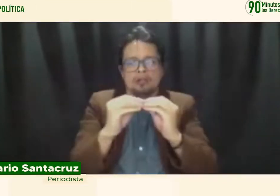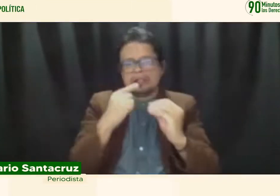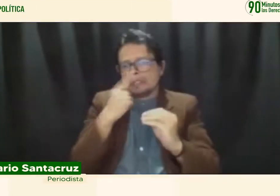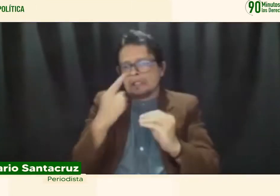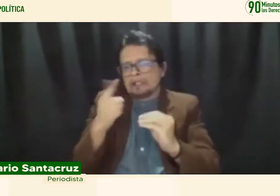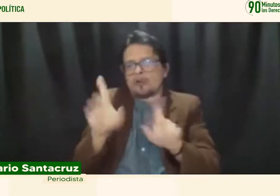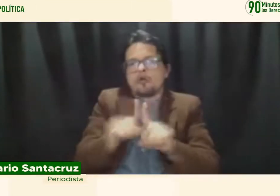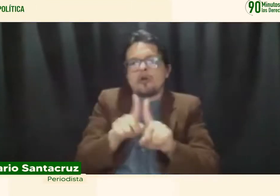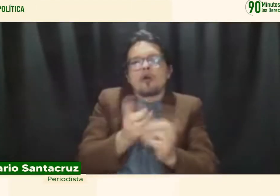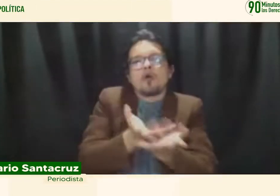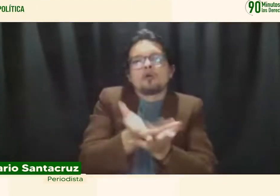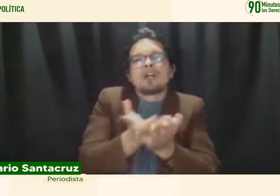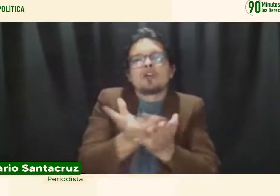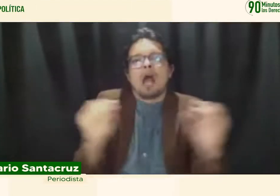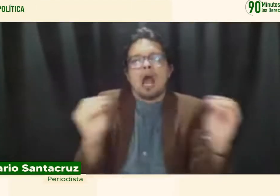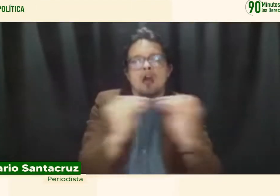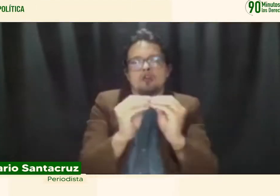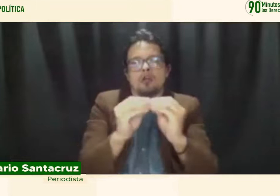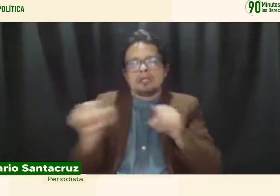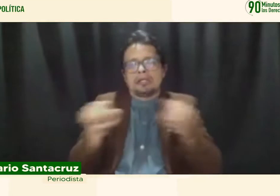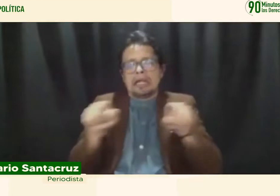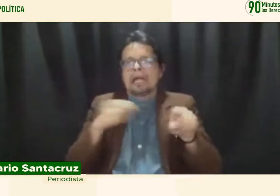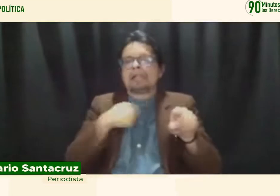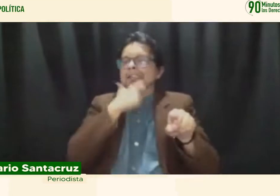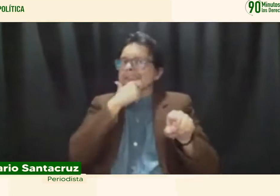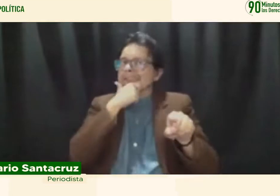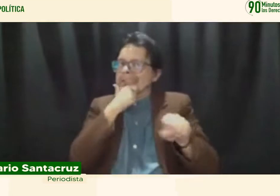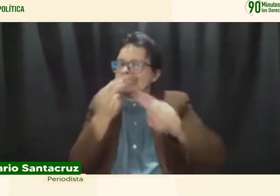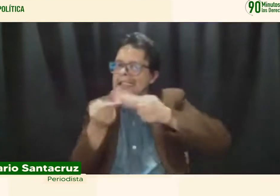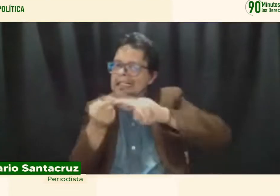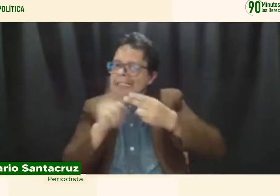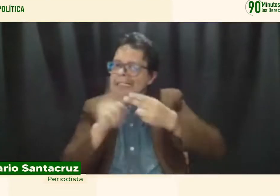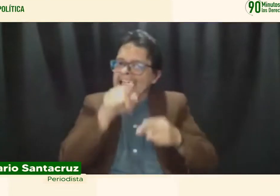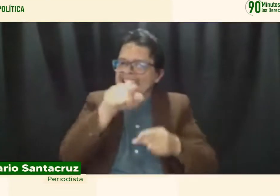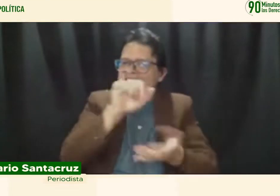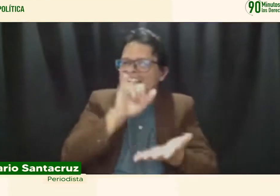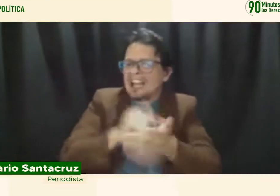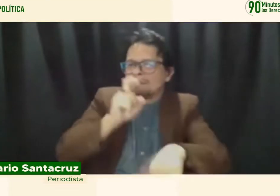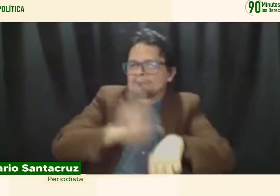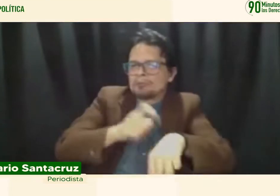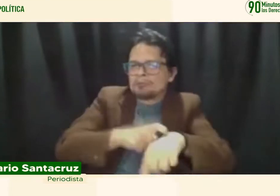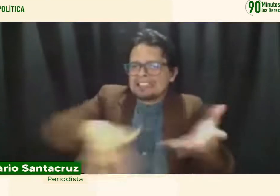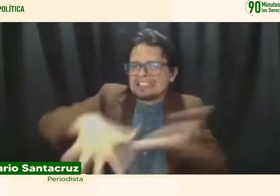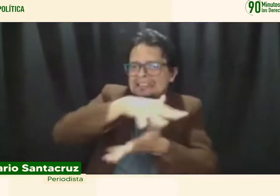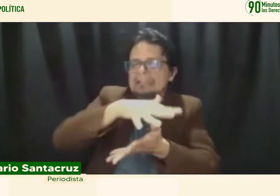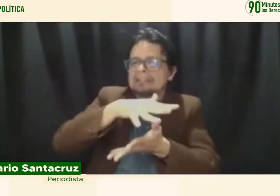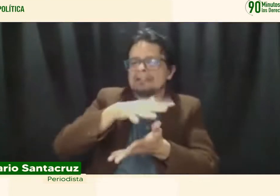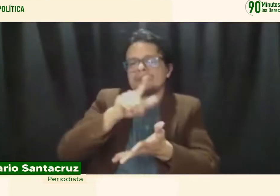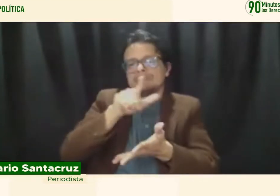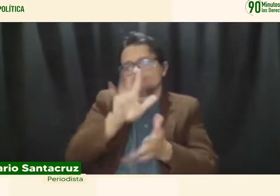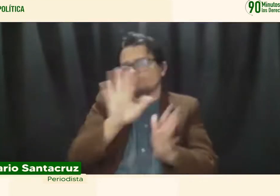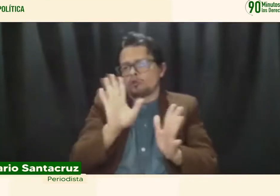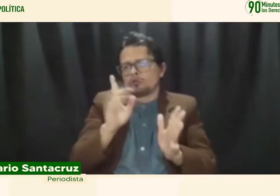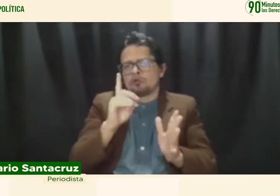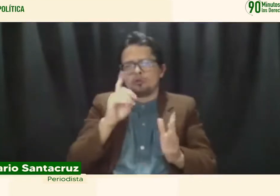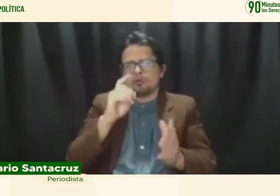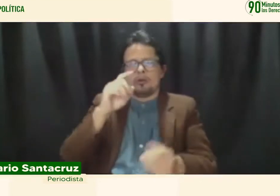que se genere otra vez tipo de confusiones entonces es importante que se generen acuerdos sí que es en este momento de